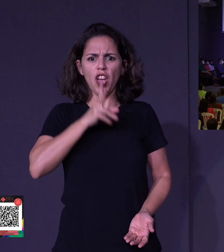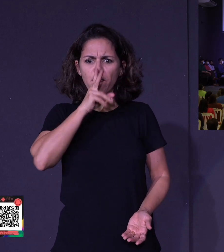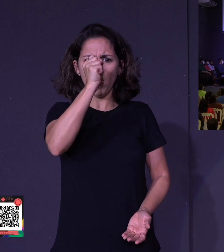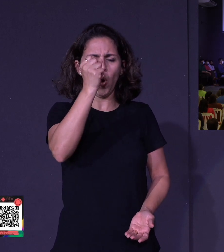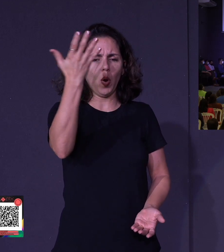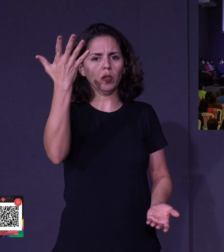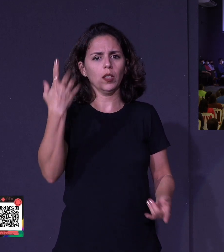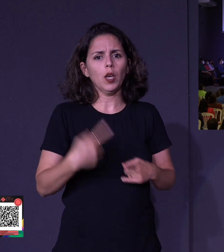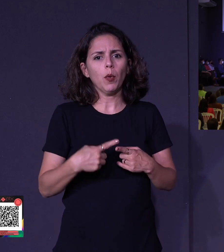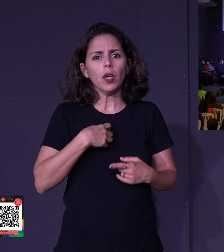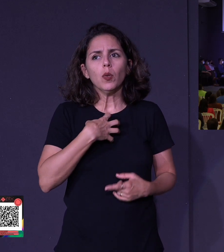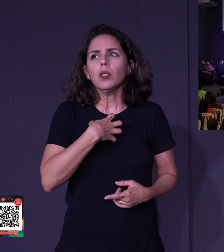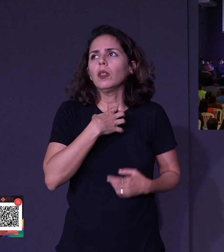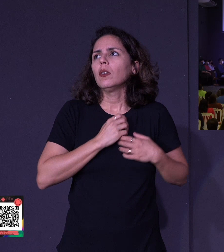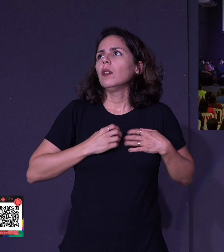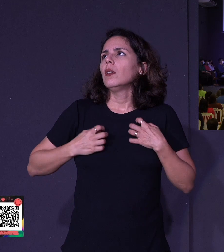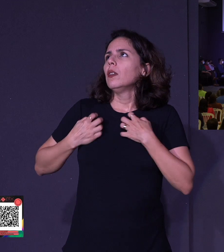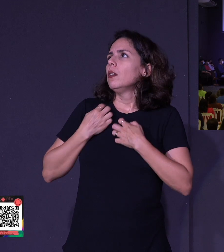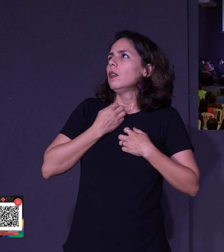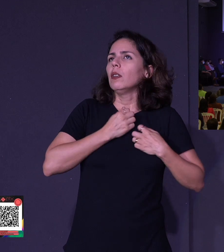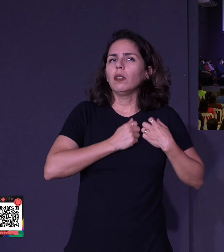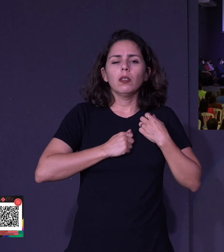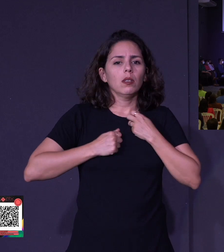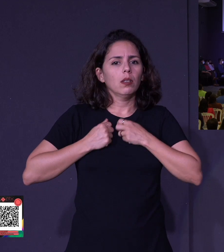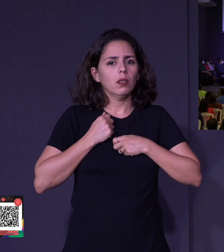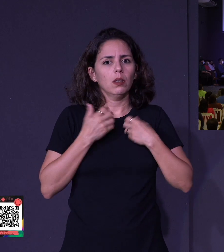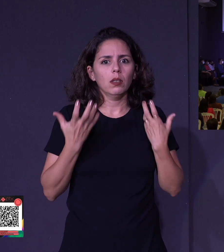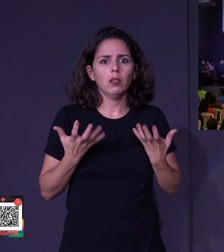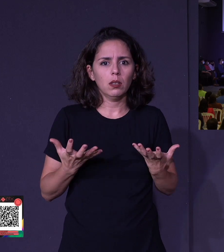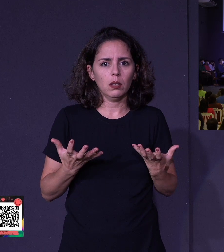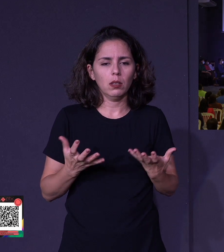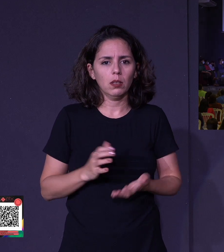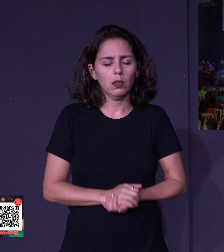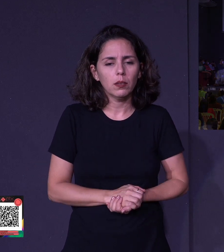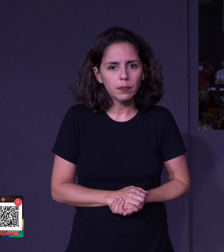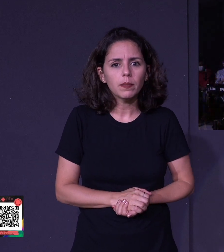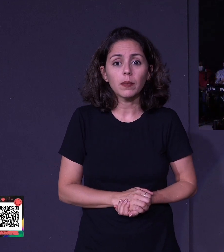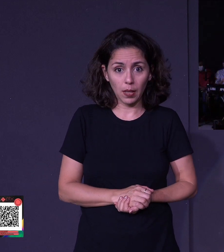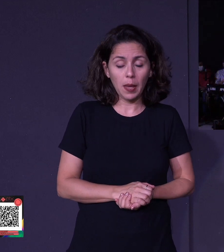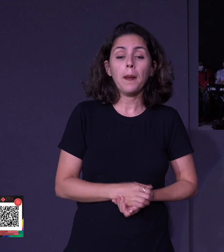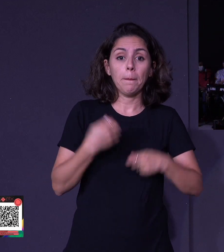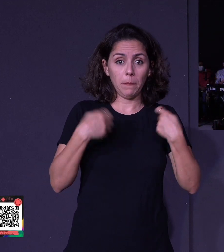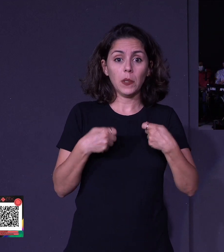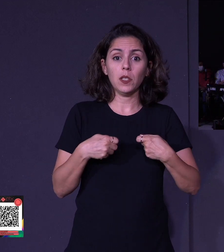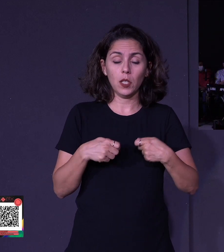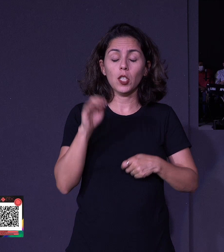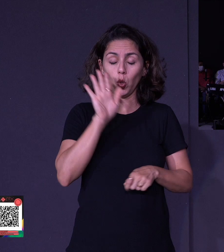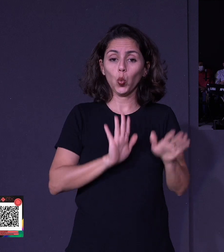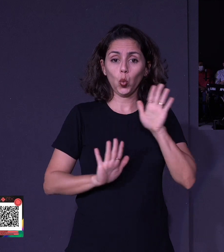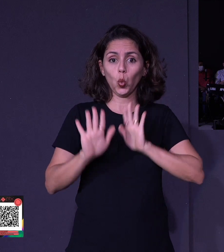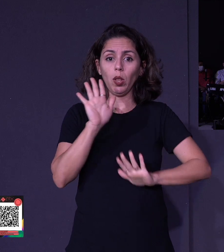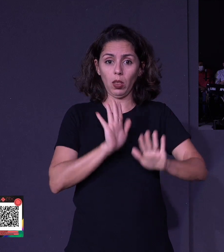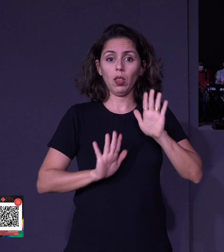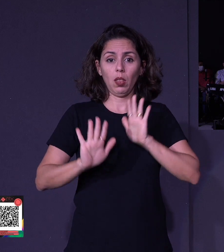Me dá uma agonia. Eu e você precisamos tomar cuidado com o poder das nossas palavras.